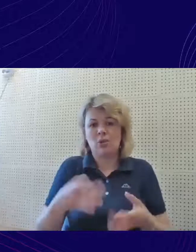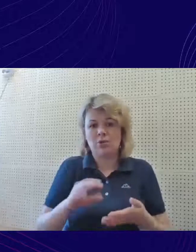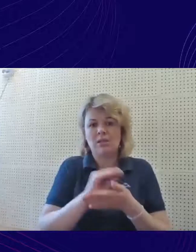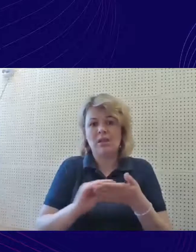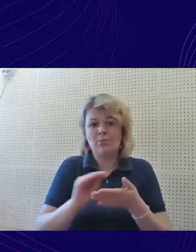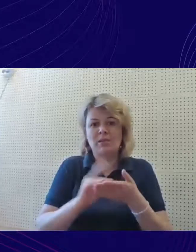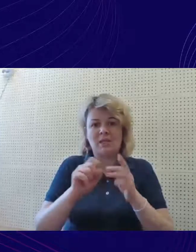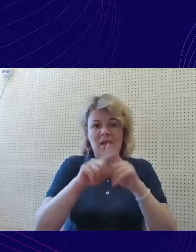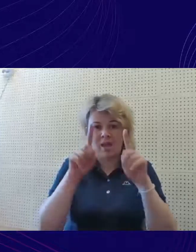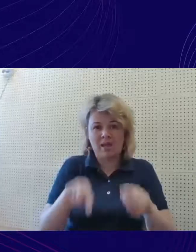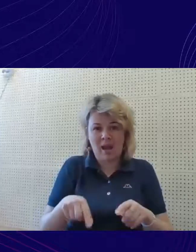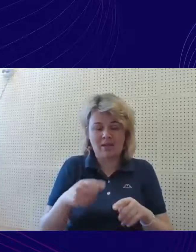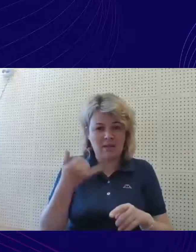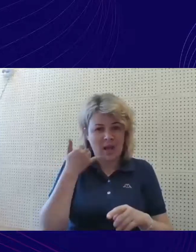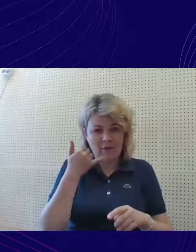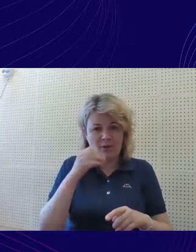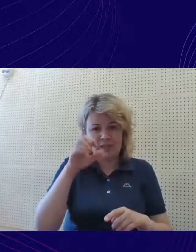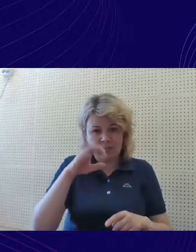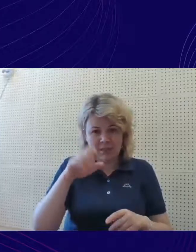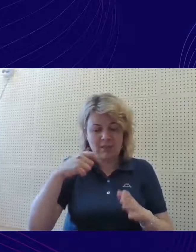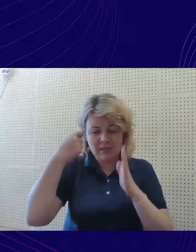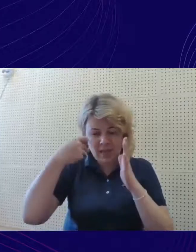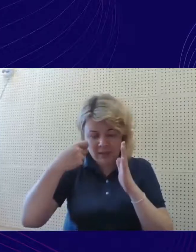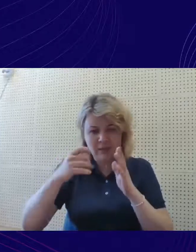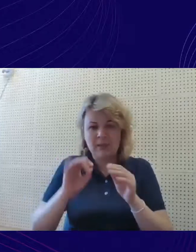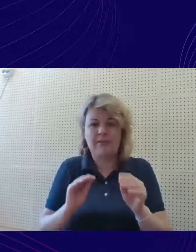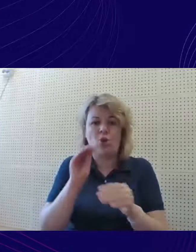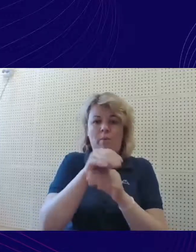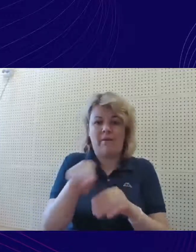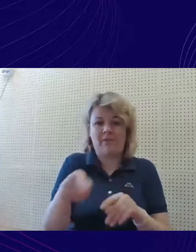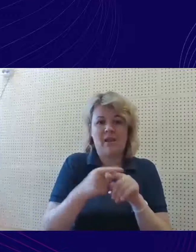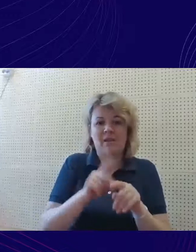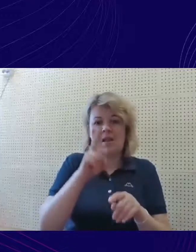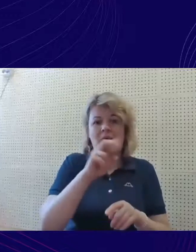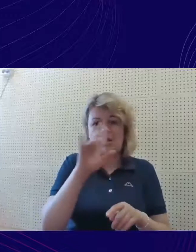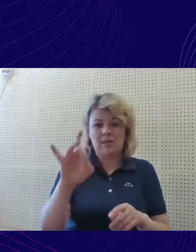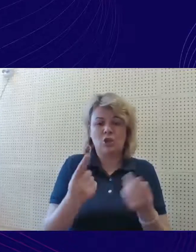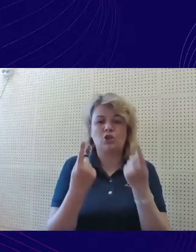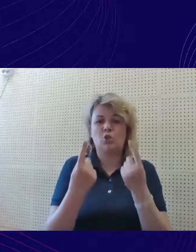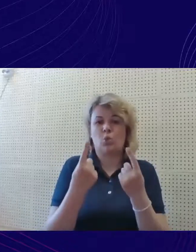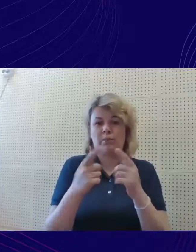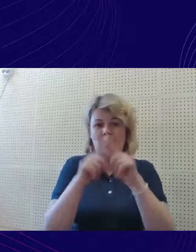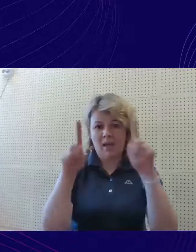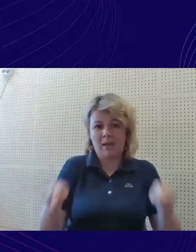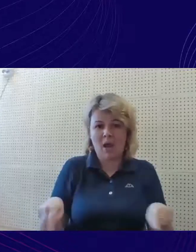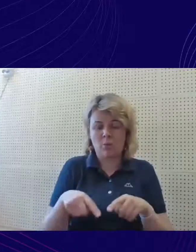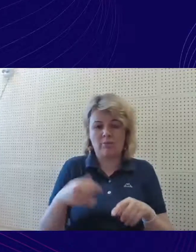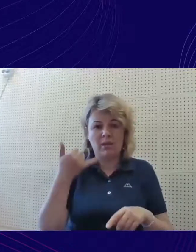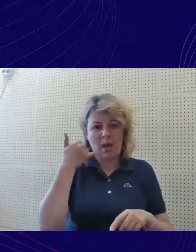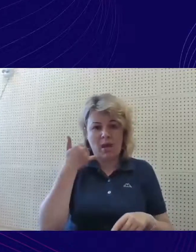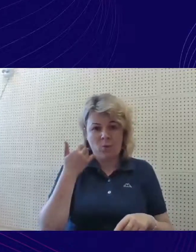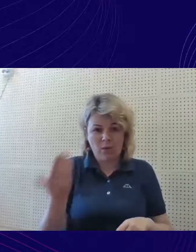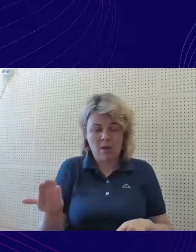на экране телефона смс-ка, снять и вставить кадр с крупным экраном телефона. И эта